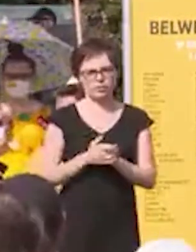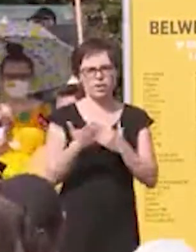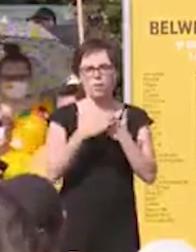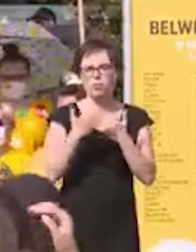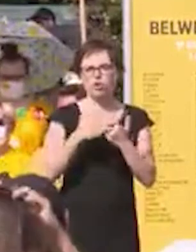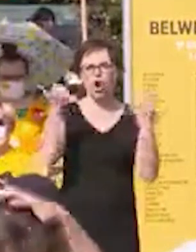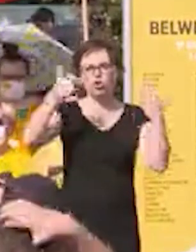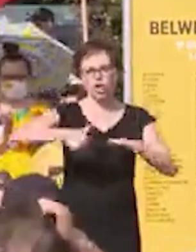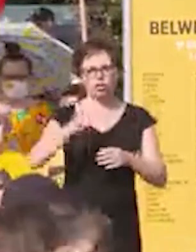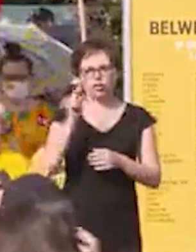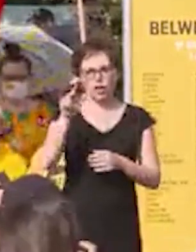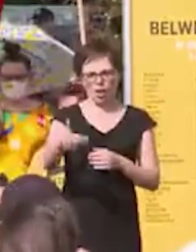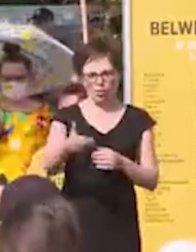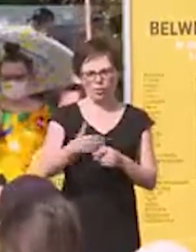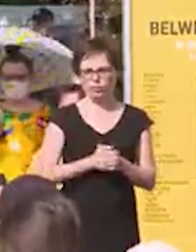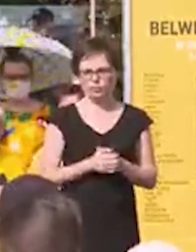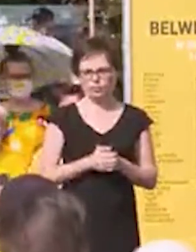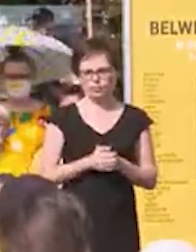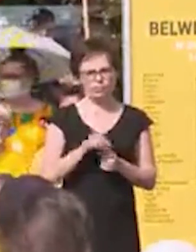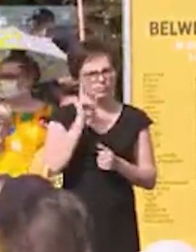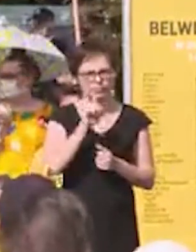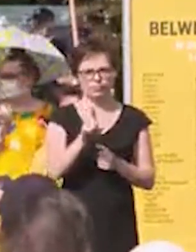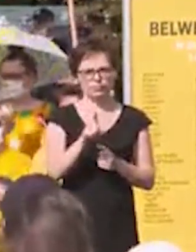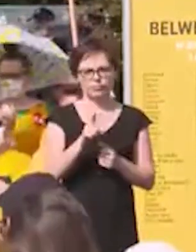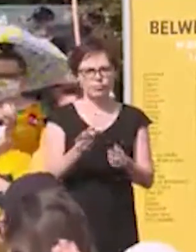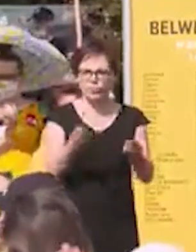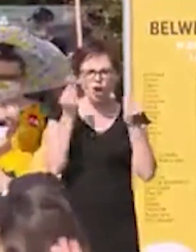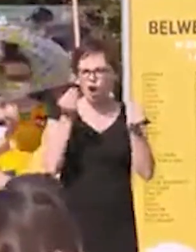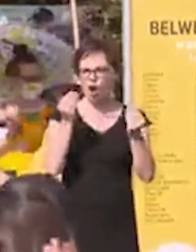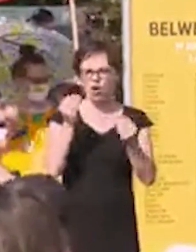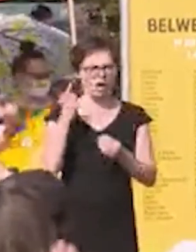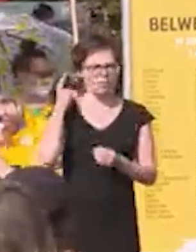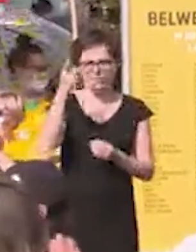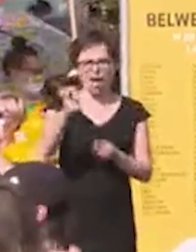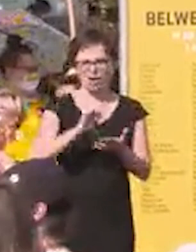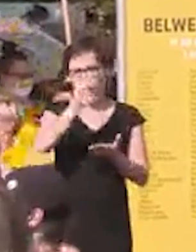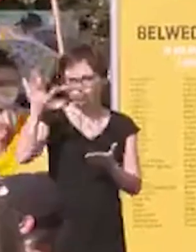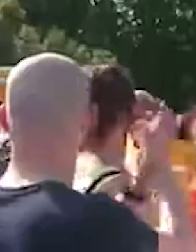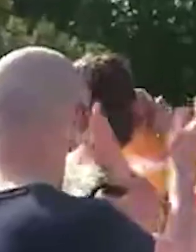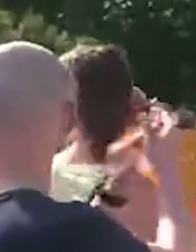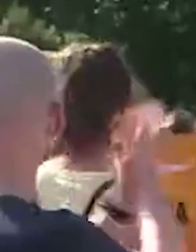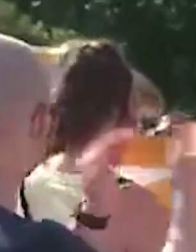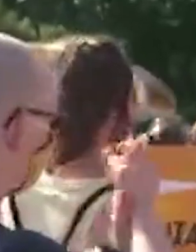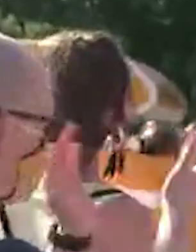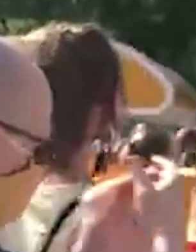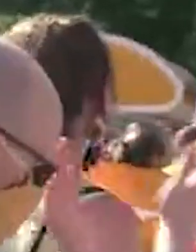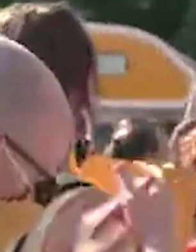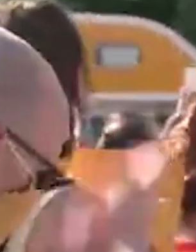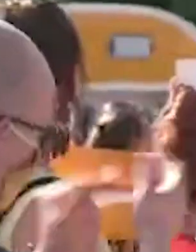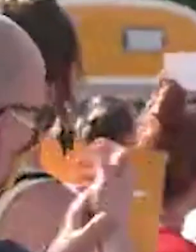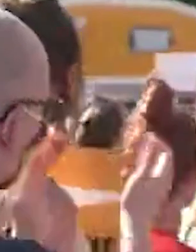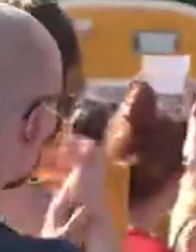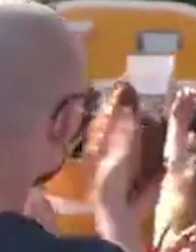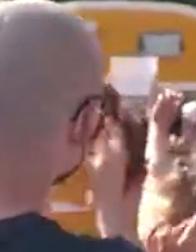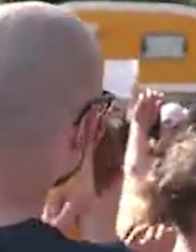Prawie 6 tysięcy kilometrów. To jest ogromny dystans i dzisiaj jest z nami z powrotem. Nasz Belweder na